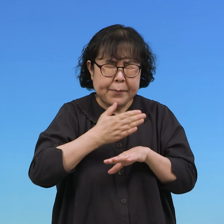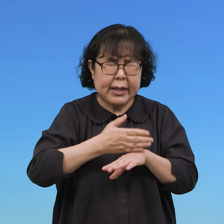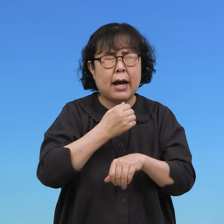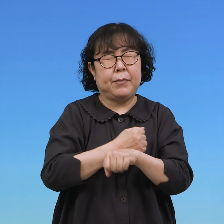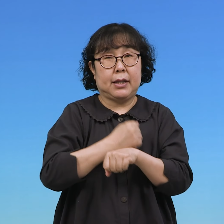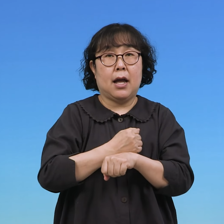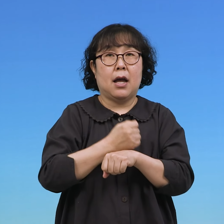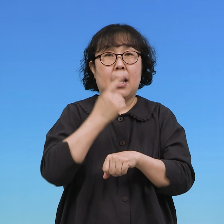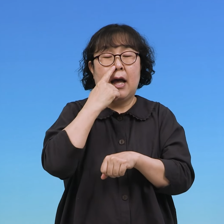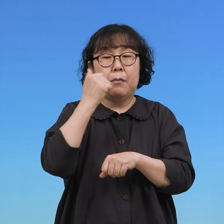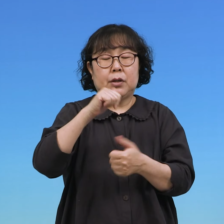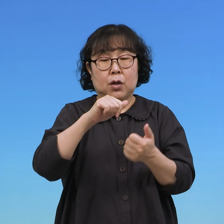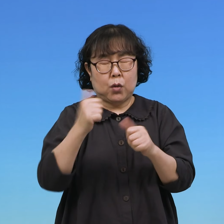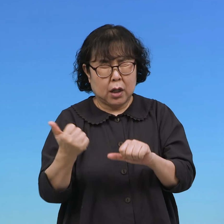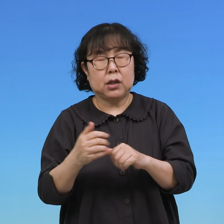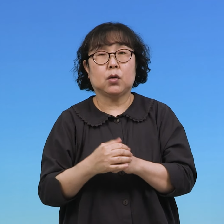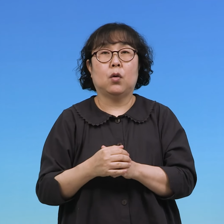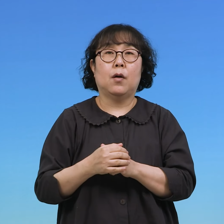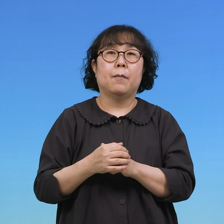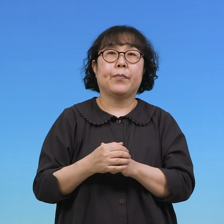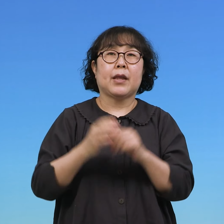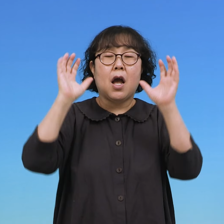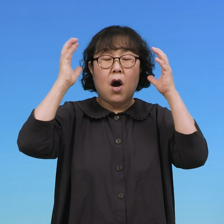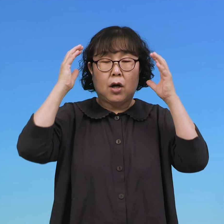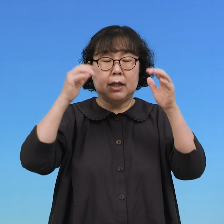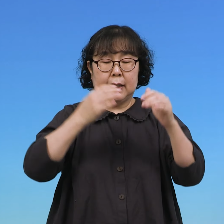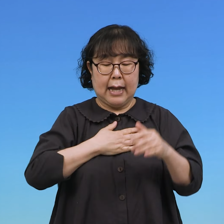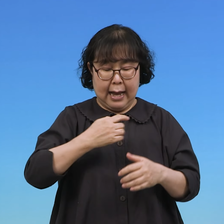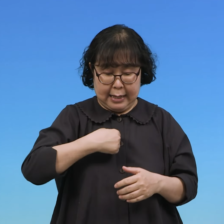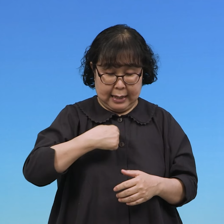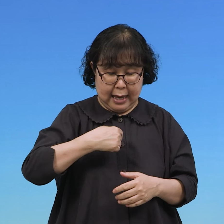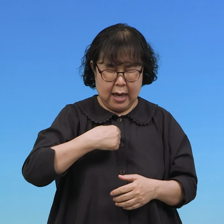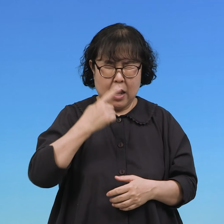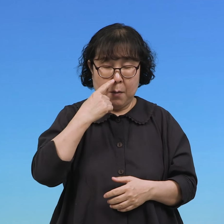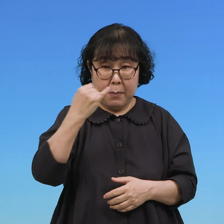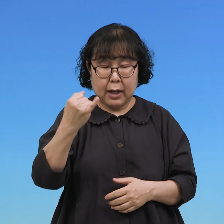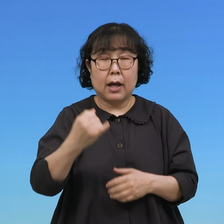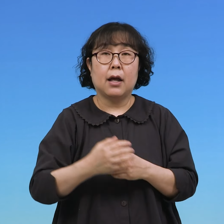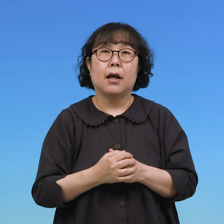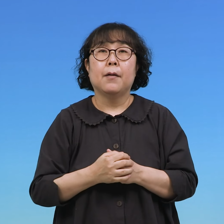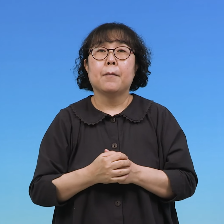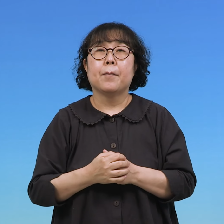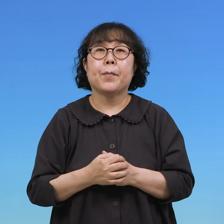아버지 돌아가시고 계속 그 어린 저한테 어머니께서